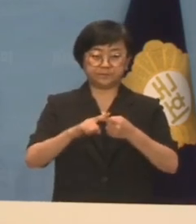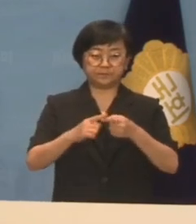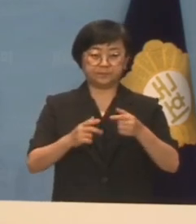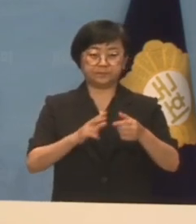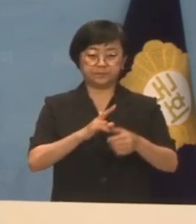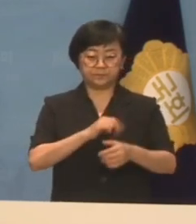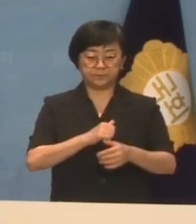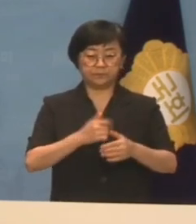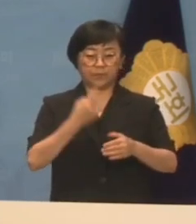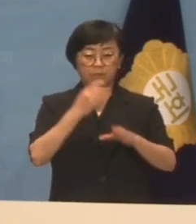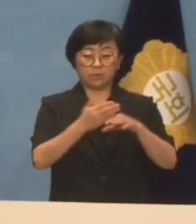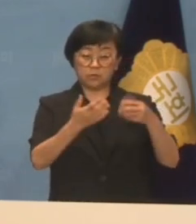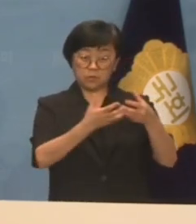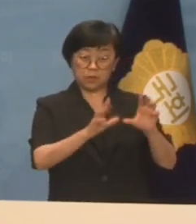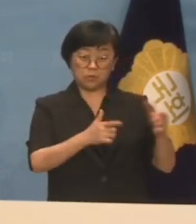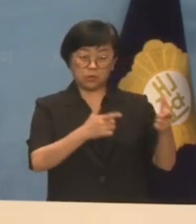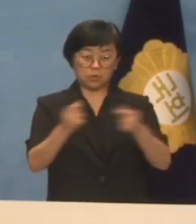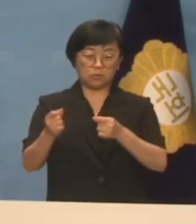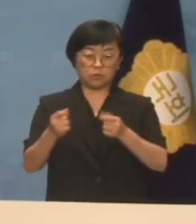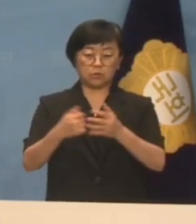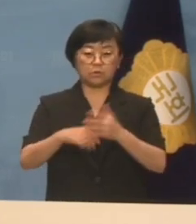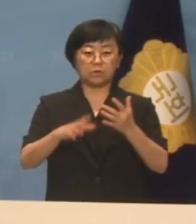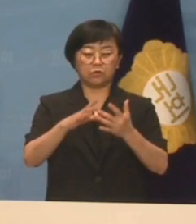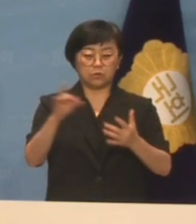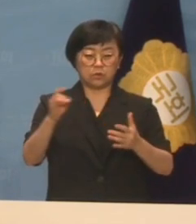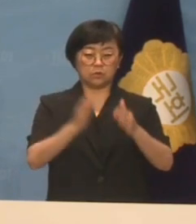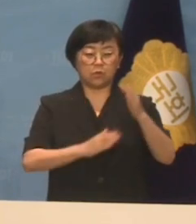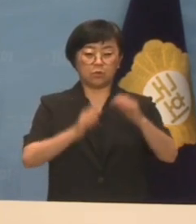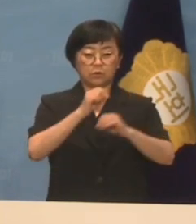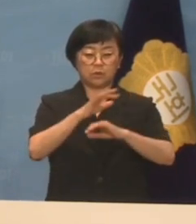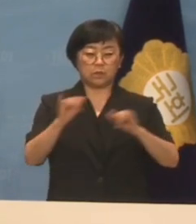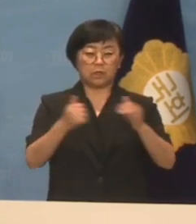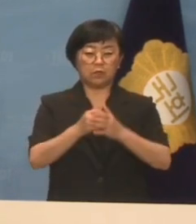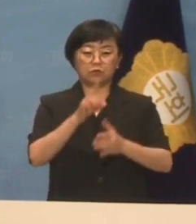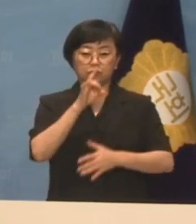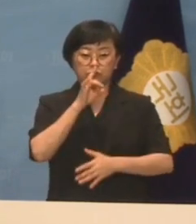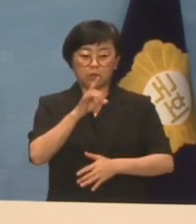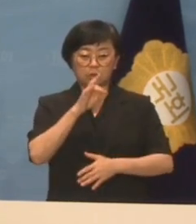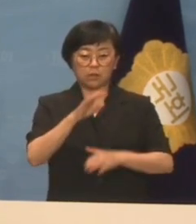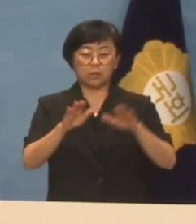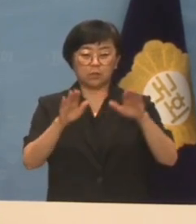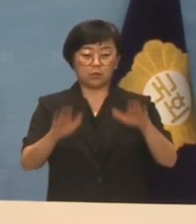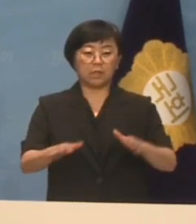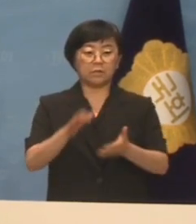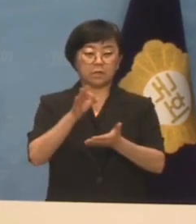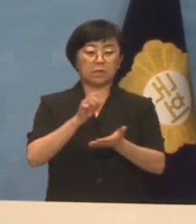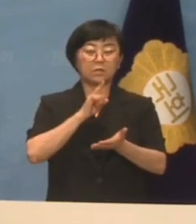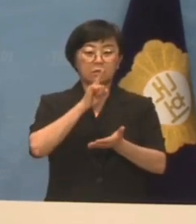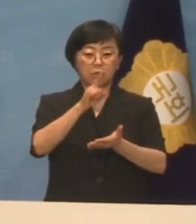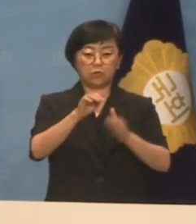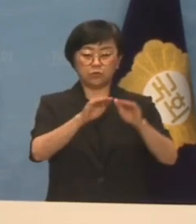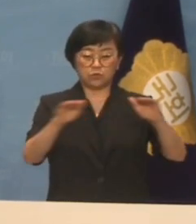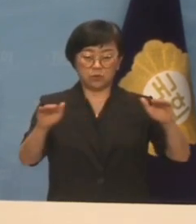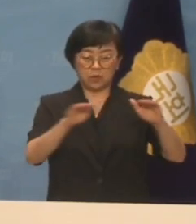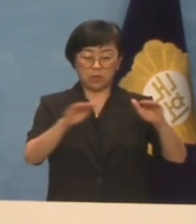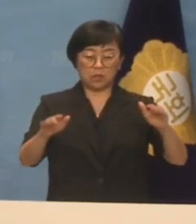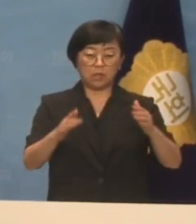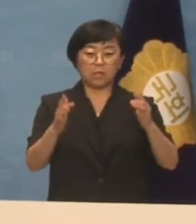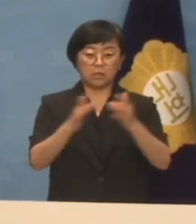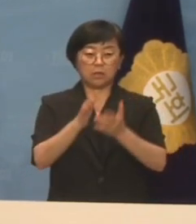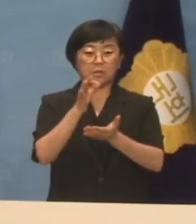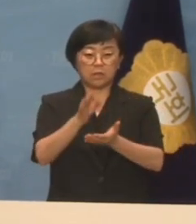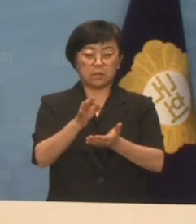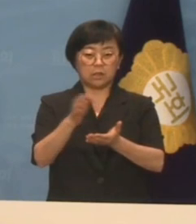등 더불어민주당 소속 모든 선출직 공직자는 중앙당의 현행 재산 신고 기준에 준하여